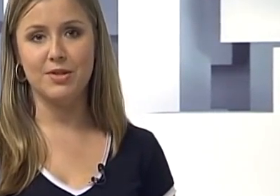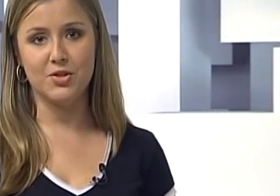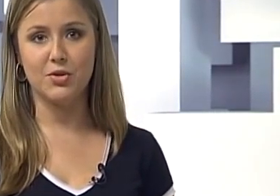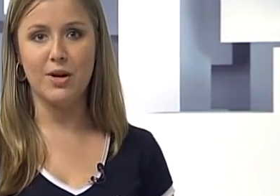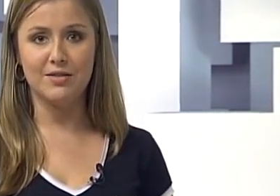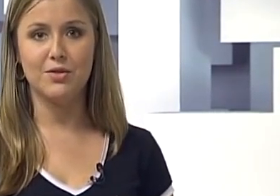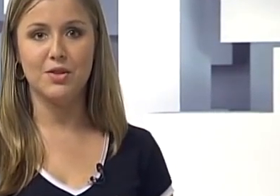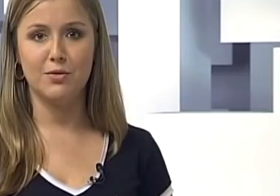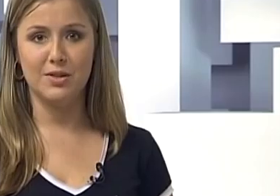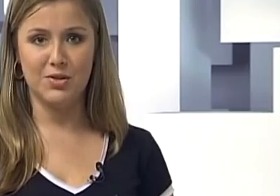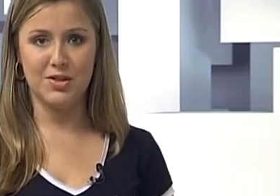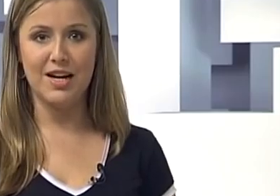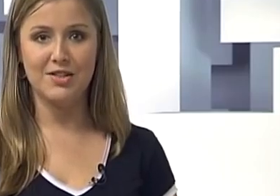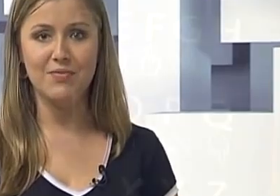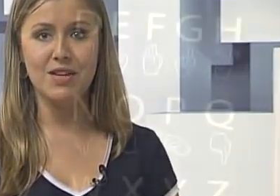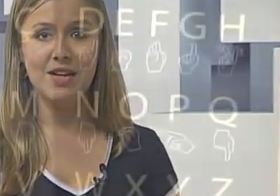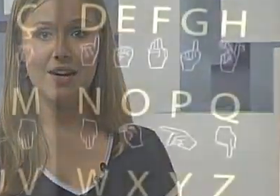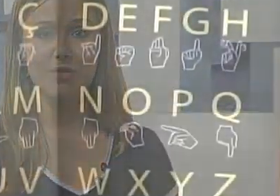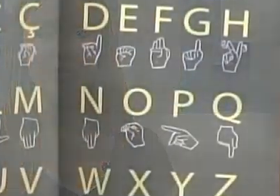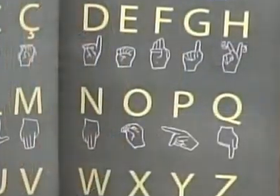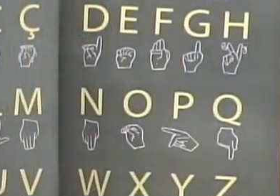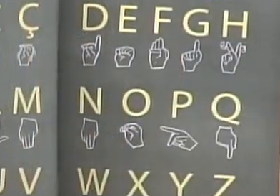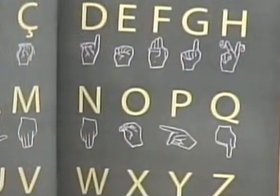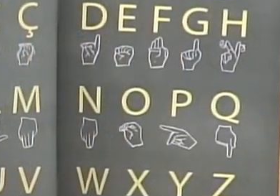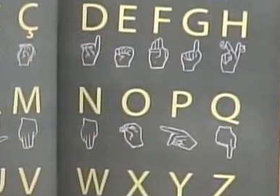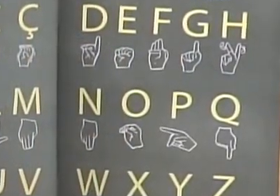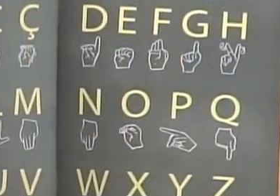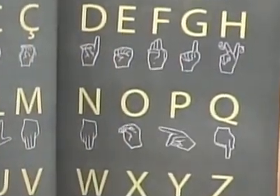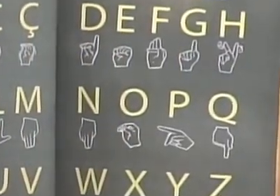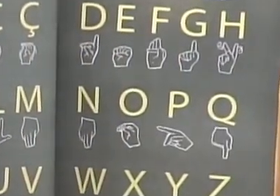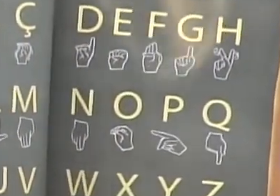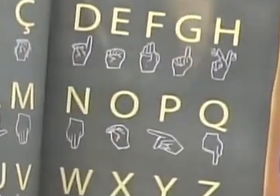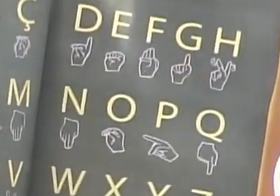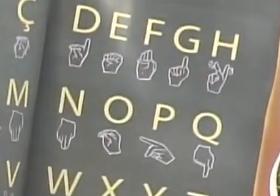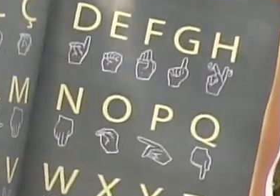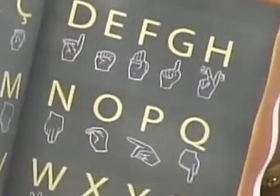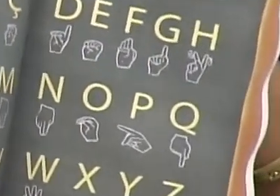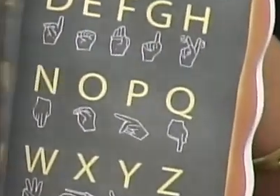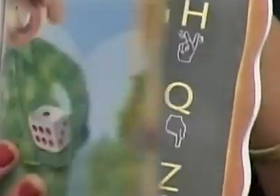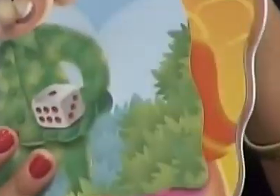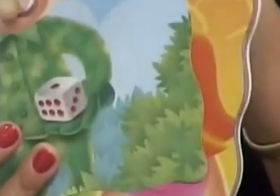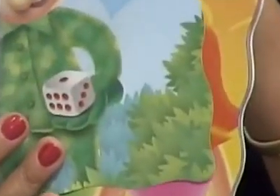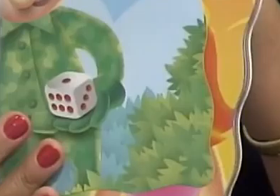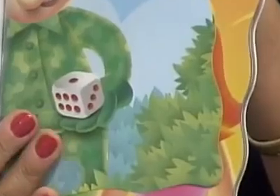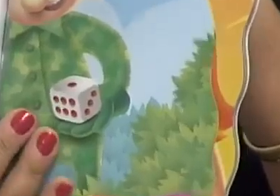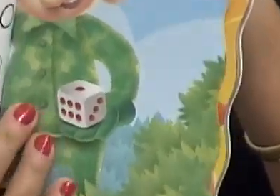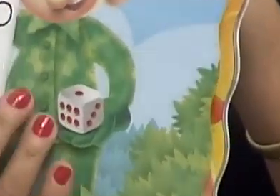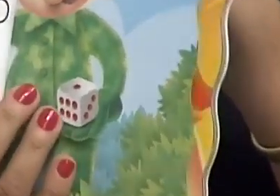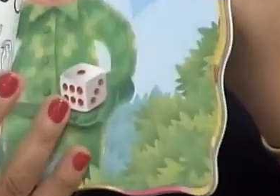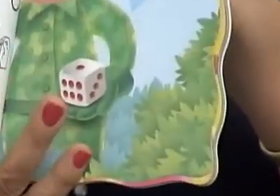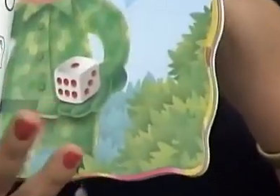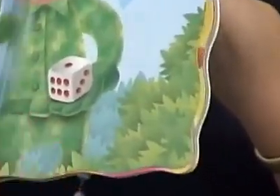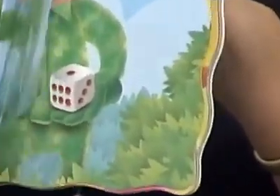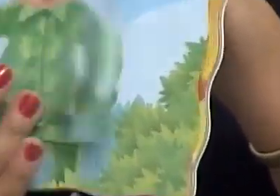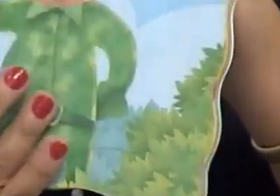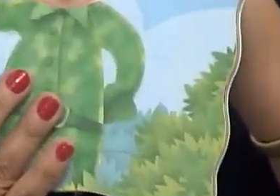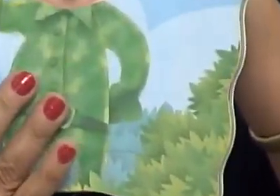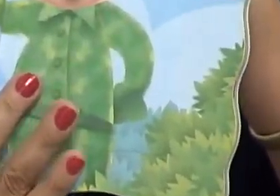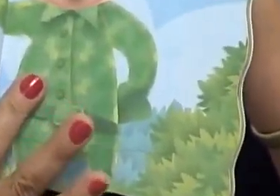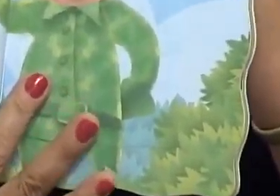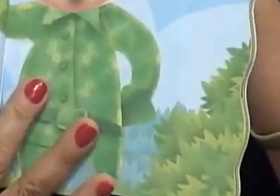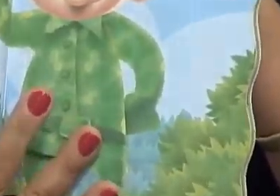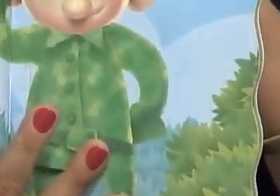crianças a partir de 4, 5 anos de idade. A autora comenta que, aliás, até os pais das crianças, muitos educadores, profissionais